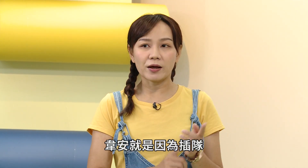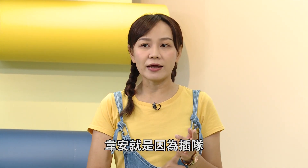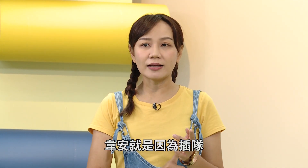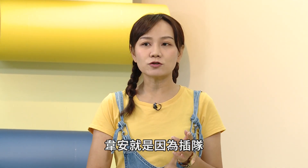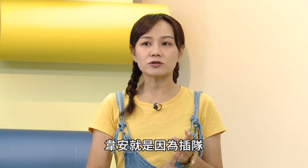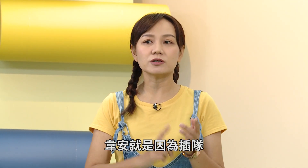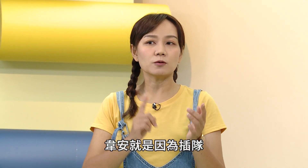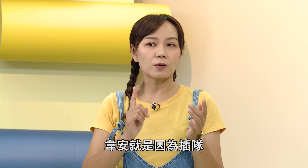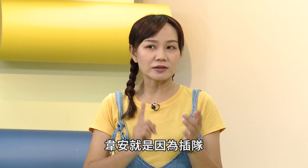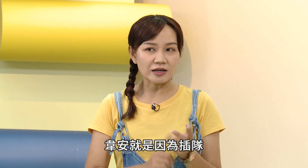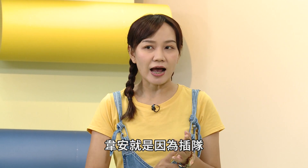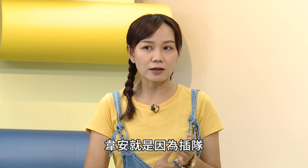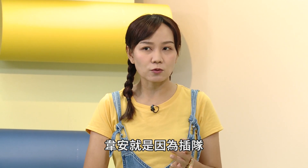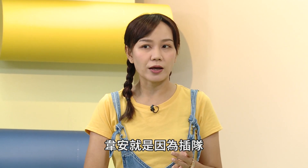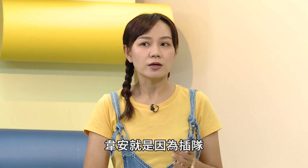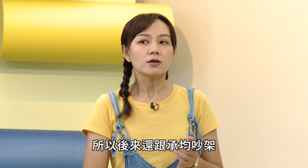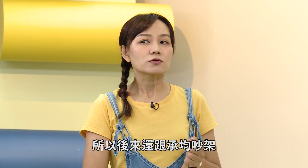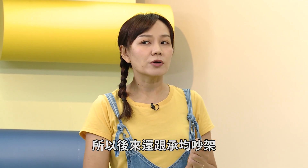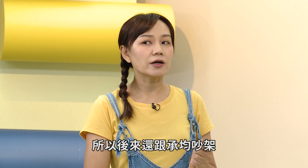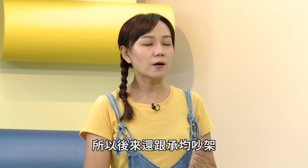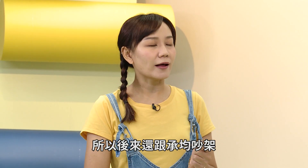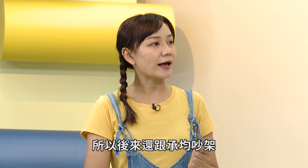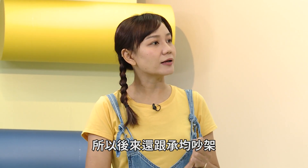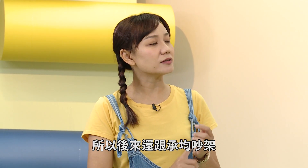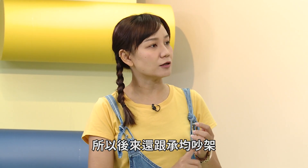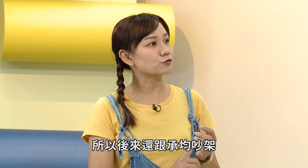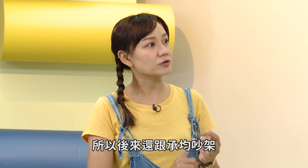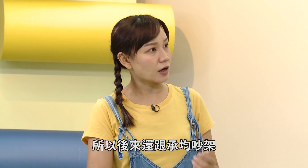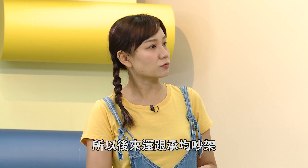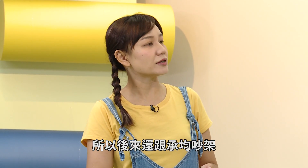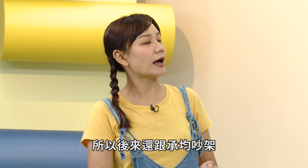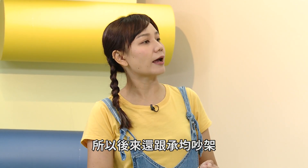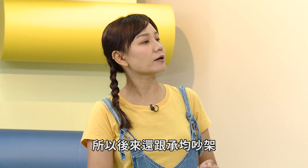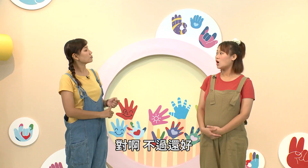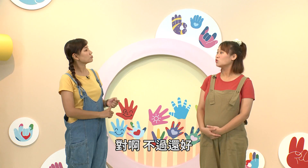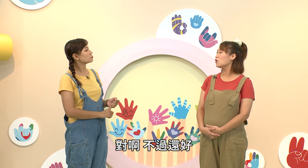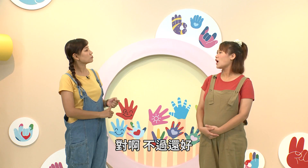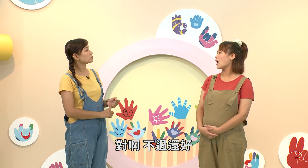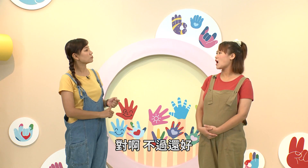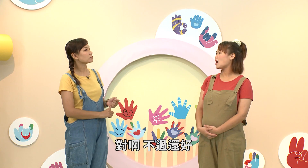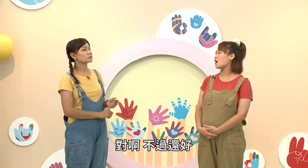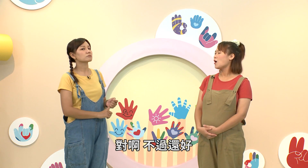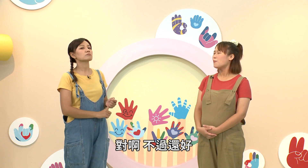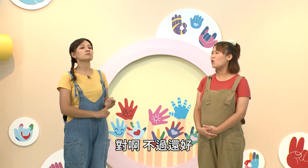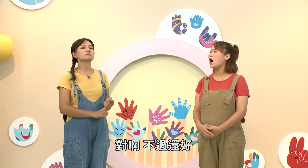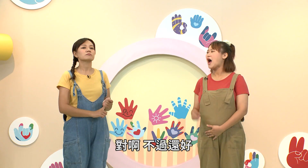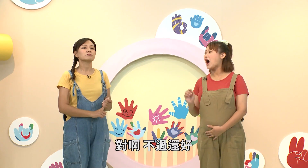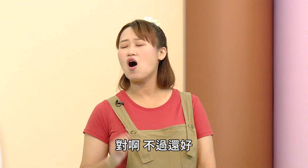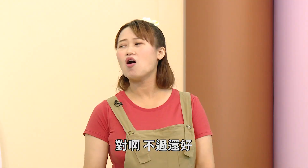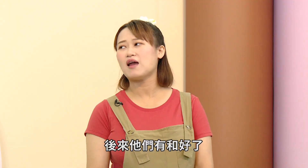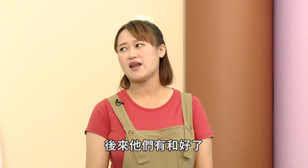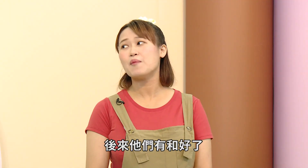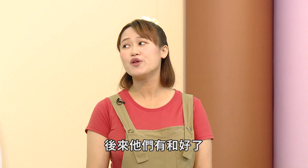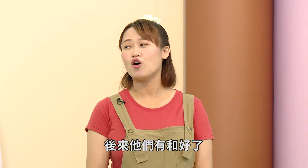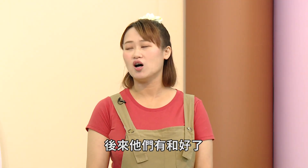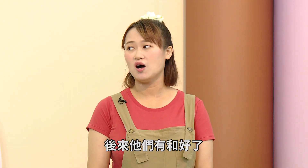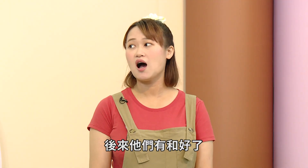安就是因为插队，所以后来还跟陈君吵架。 哦，对啊，不过还好后来他们有和好